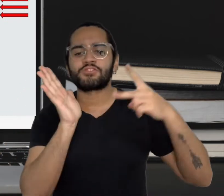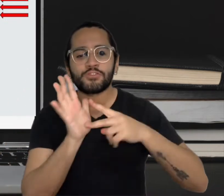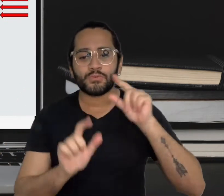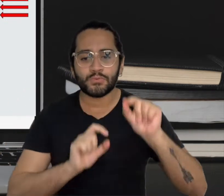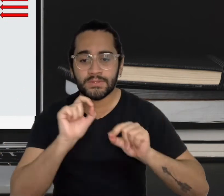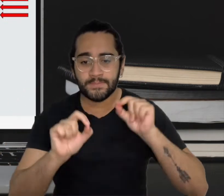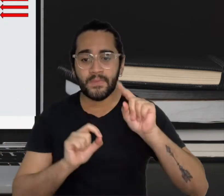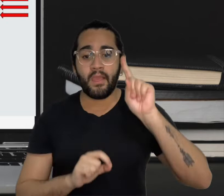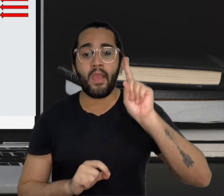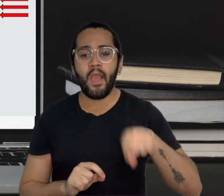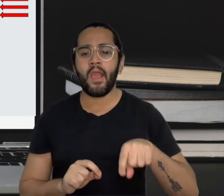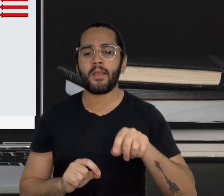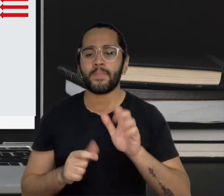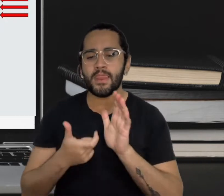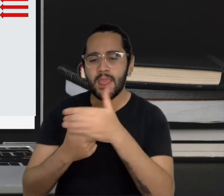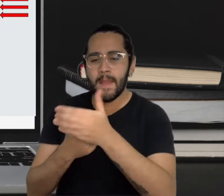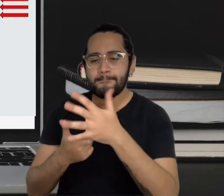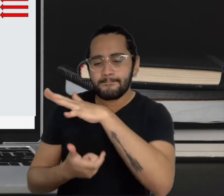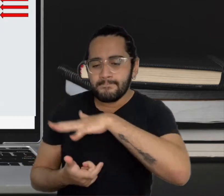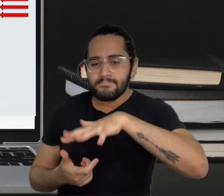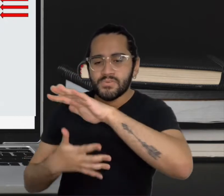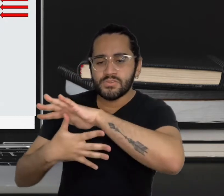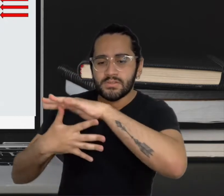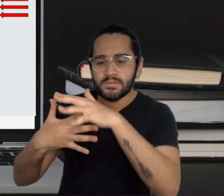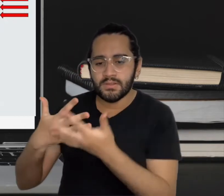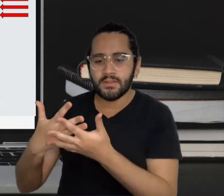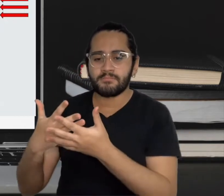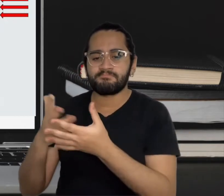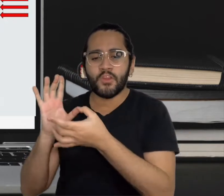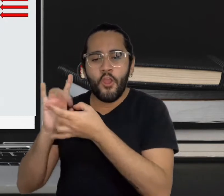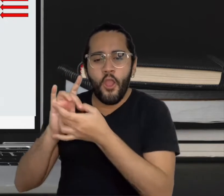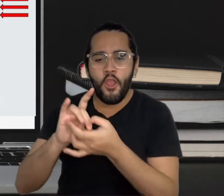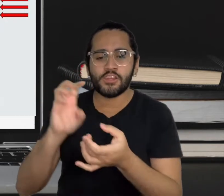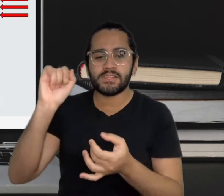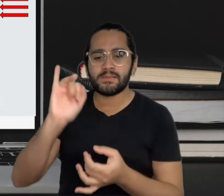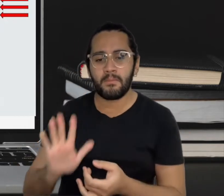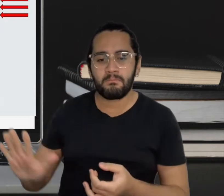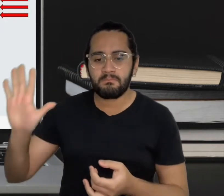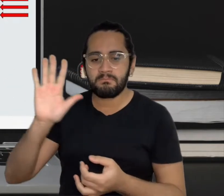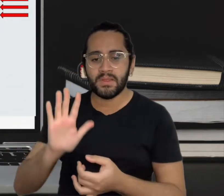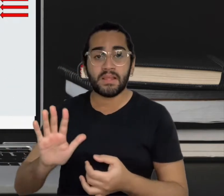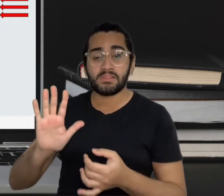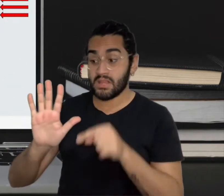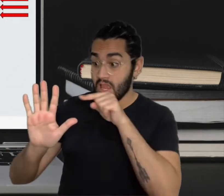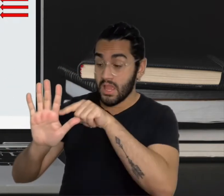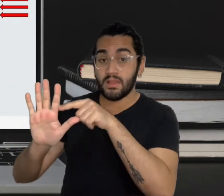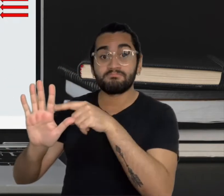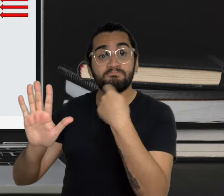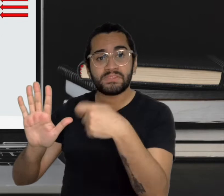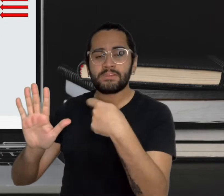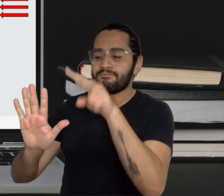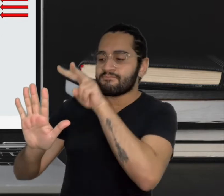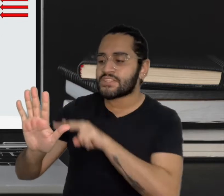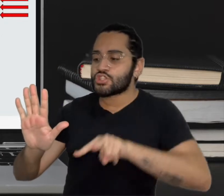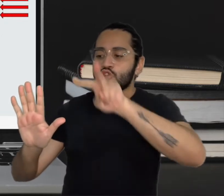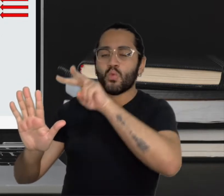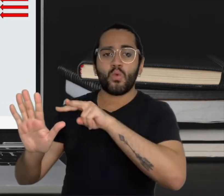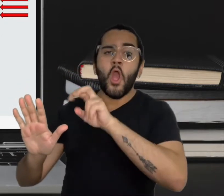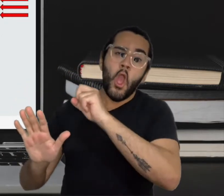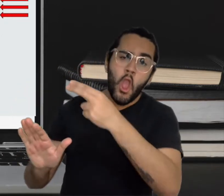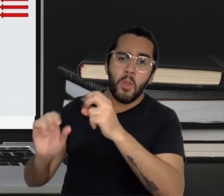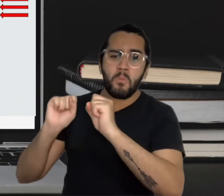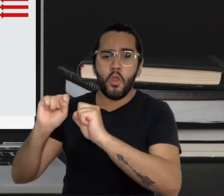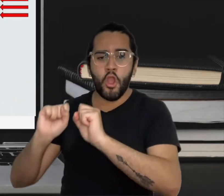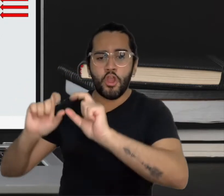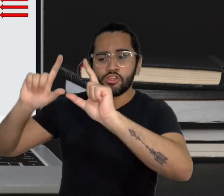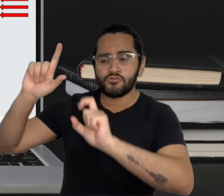43,9%, nós temos o que? O termo em Libras contextualizado numa imagem, ou seja, como